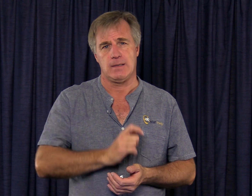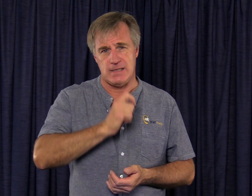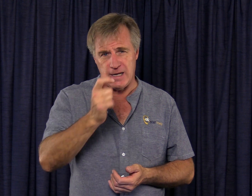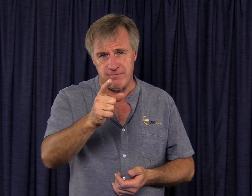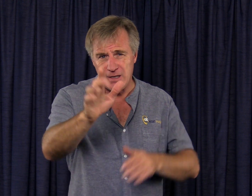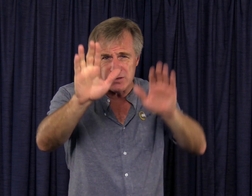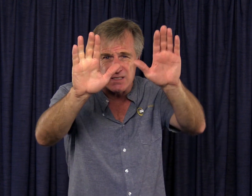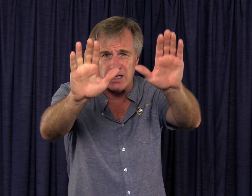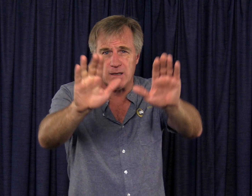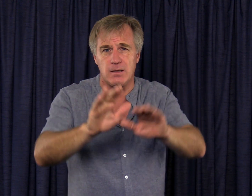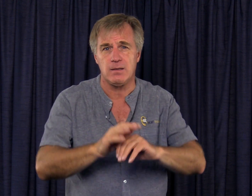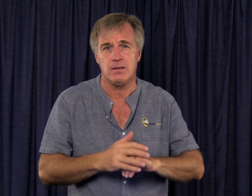Die Here wil jou seën.